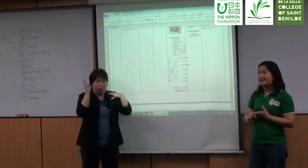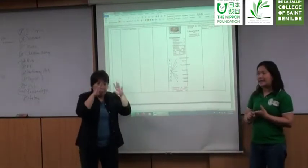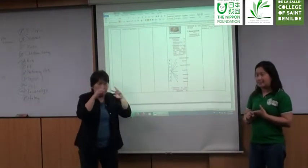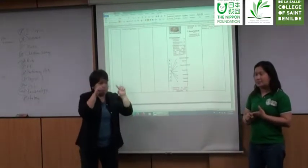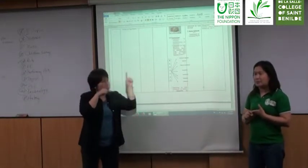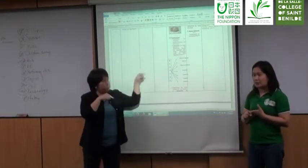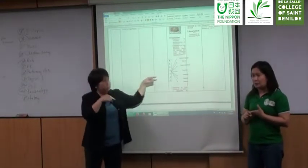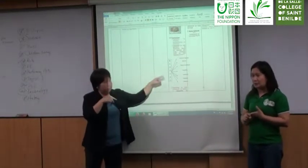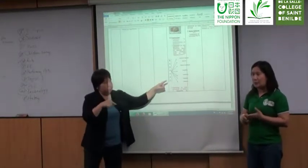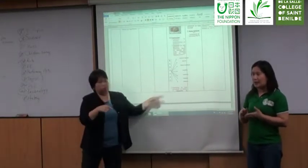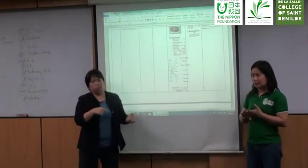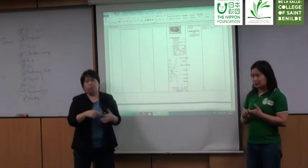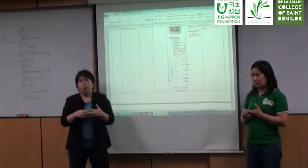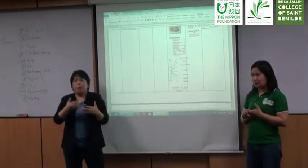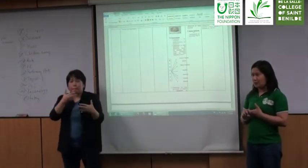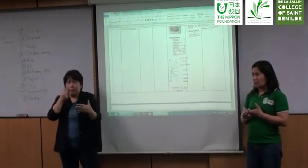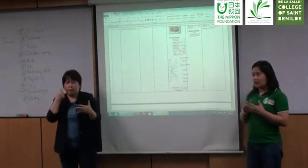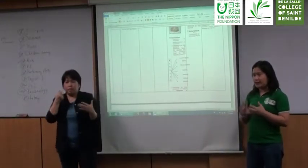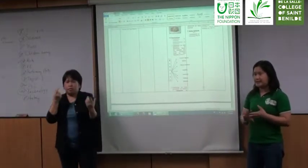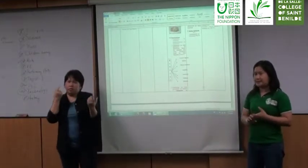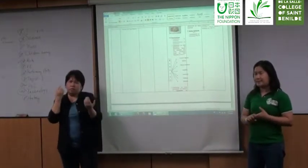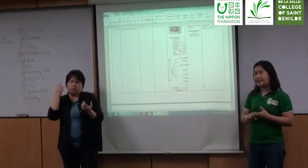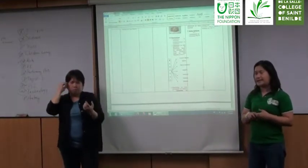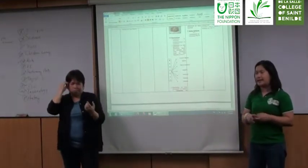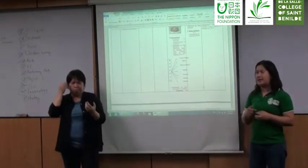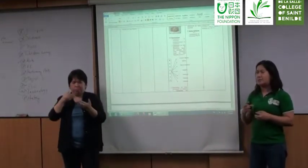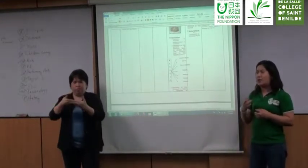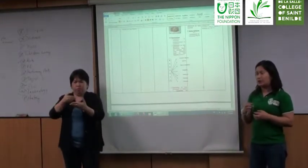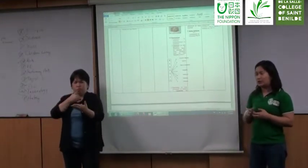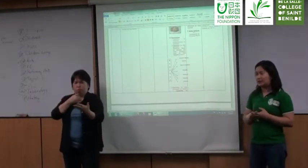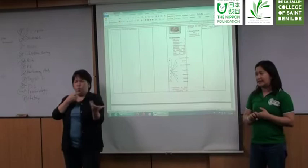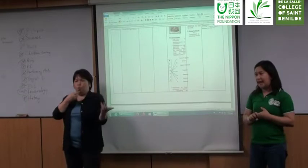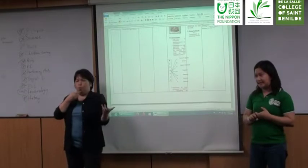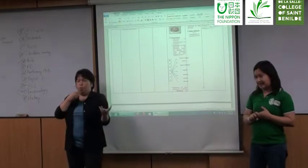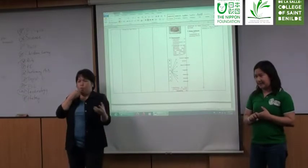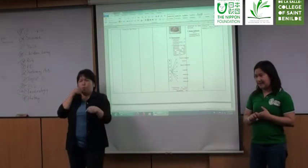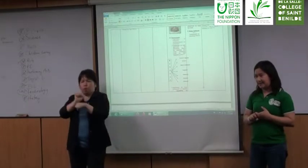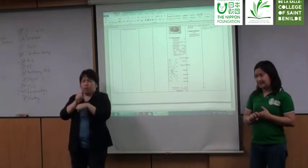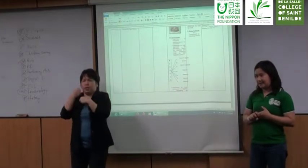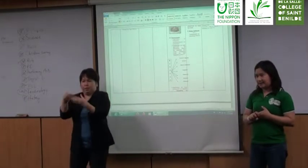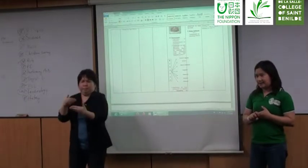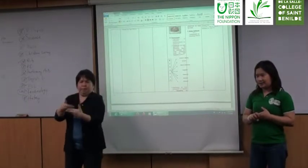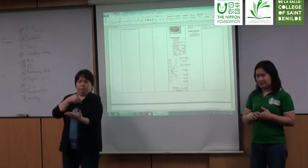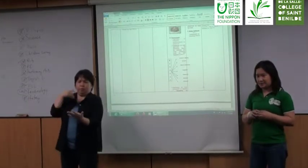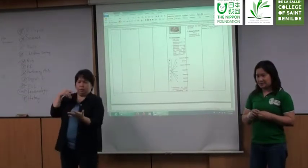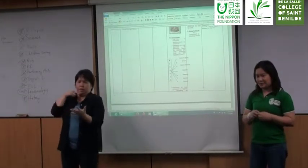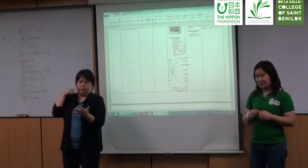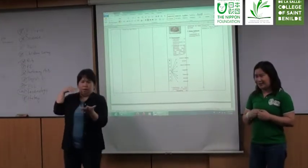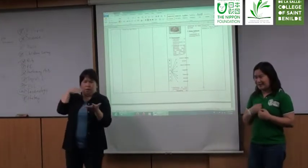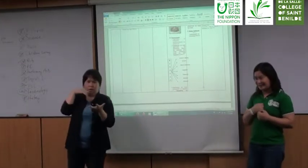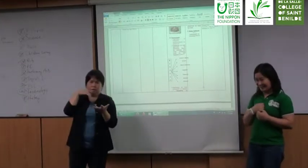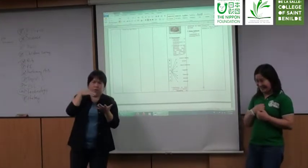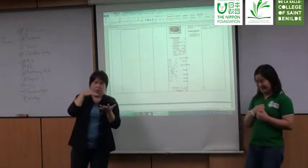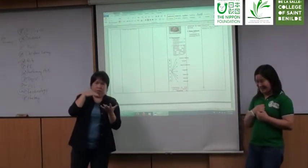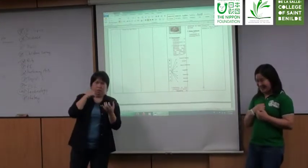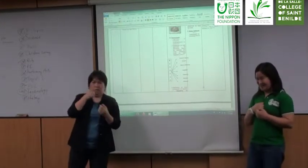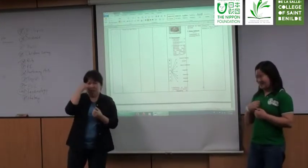na ipa-assign mo na yung kwento. Or else, mag-isa ka nag-monologue sa klase.